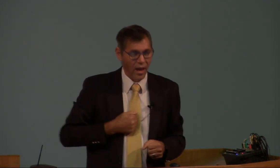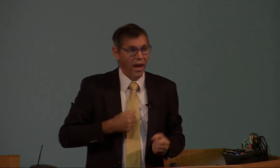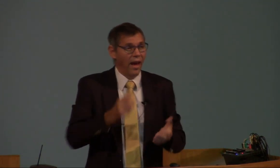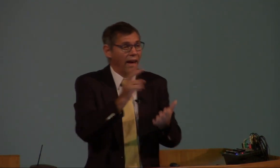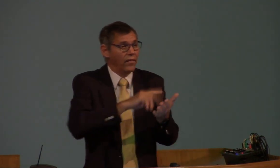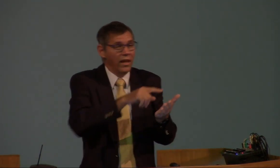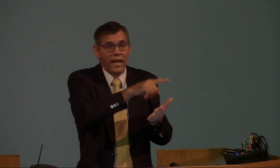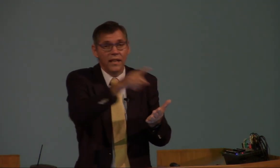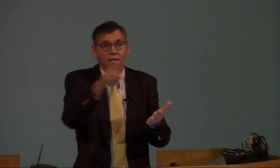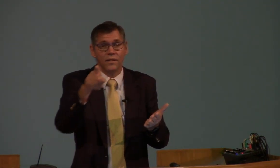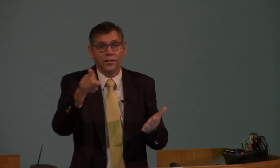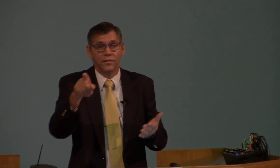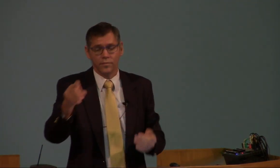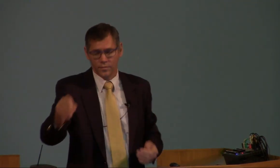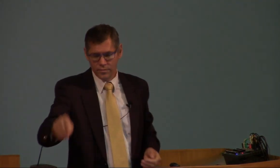Ek wil